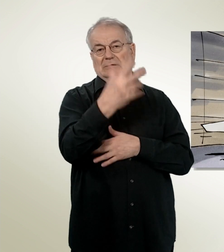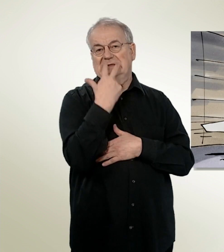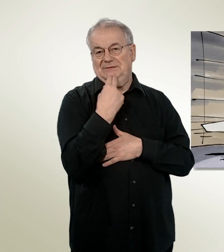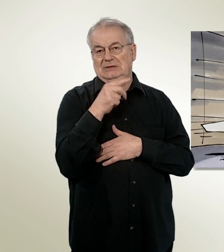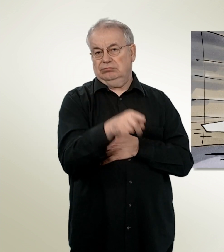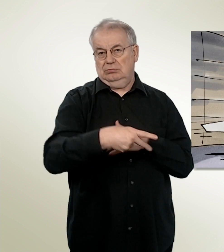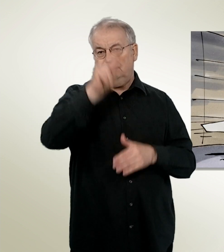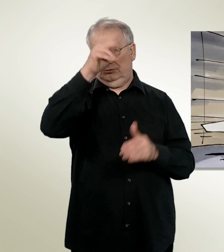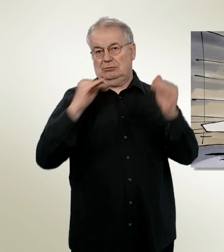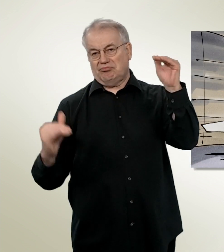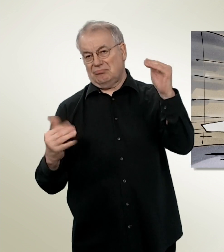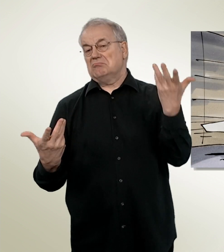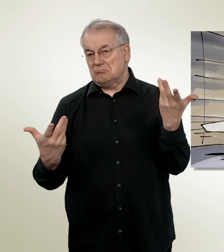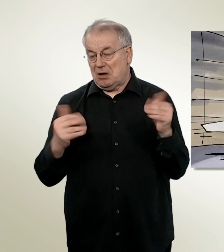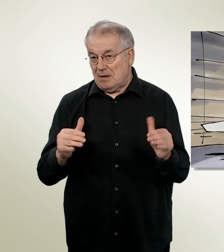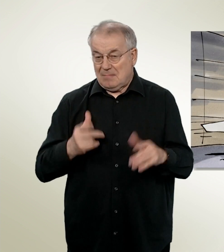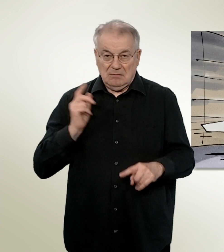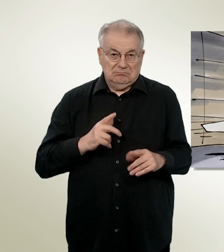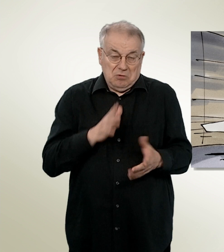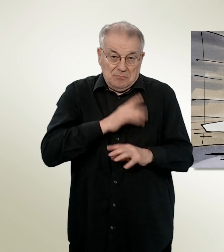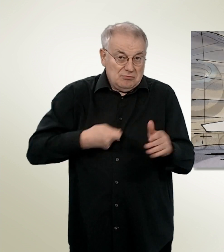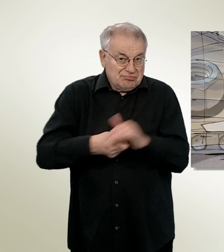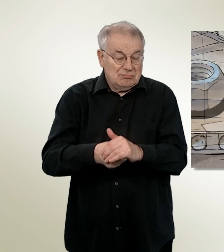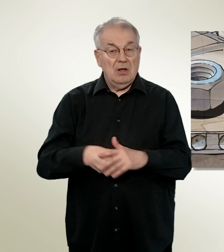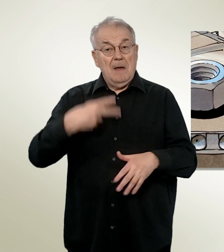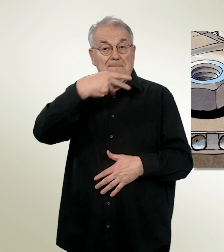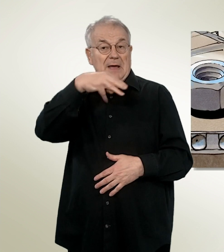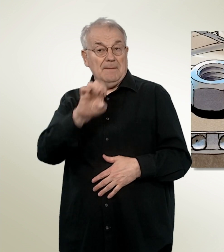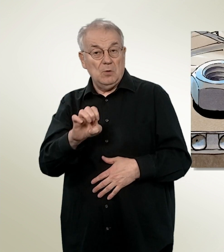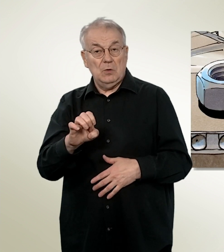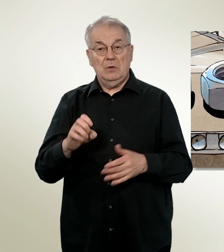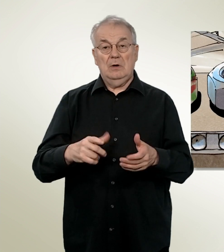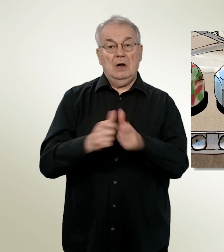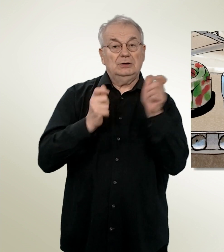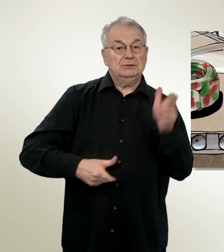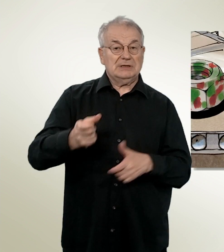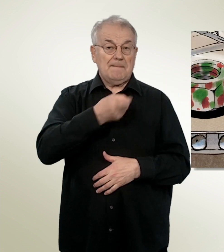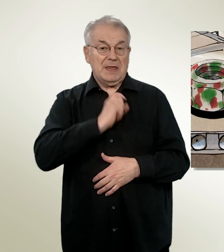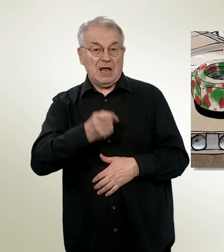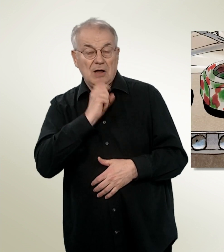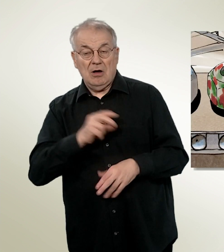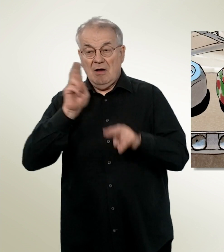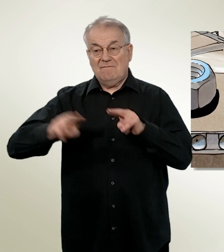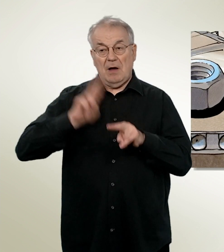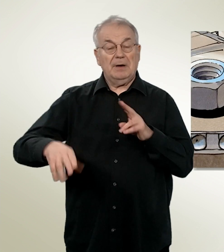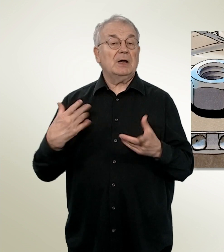civils. Il en ira de même pour les PME de l'industrie métallurgique qui fabriquent, entre autres, des composants